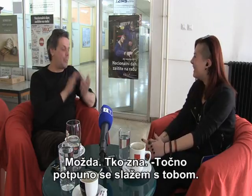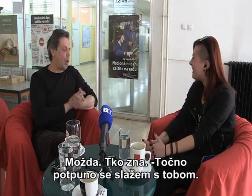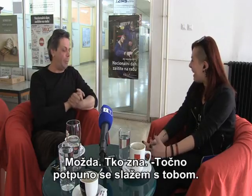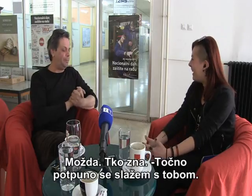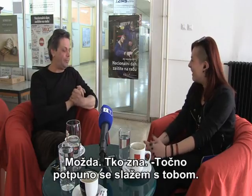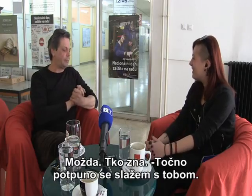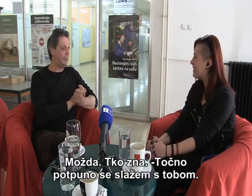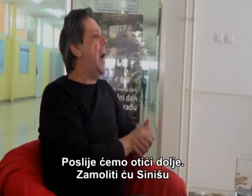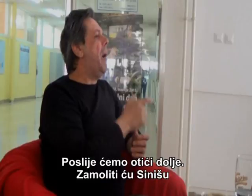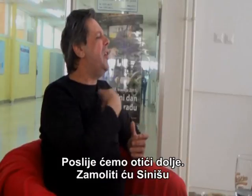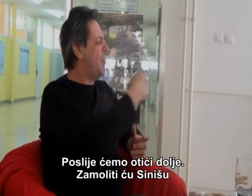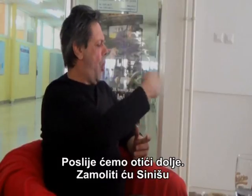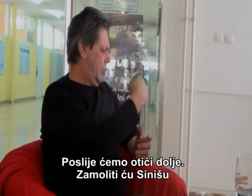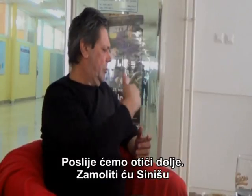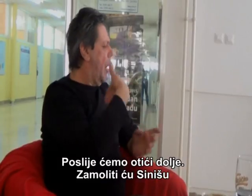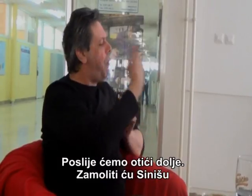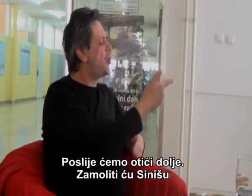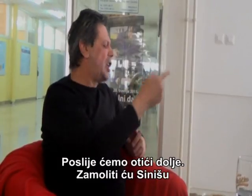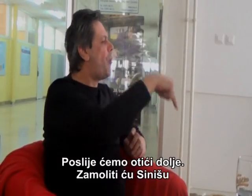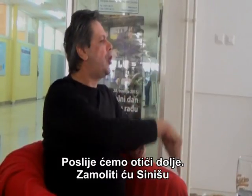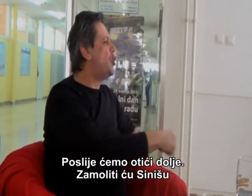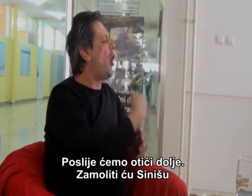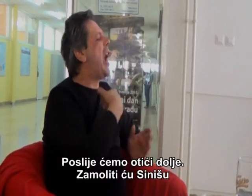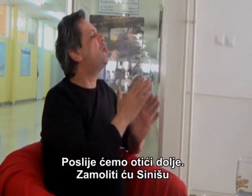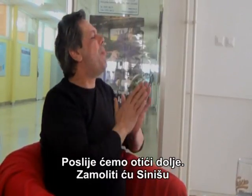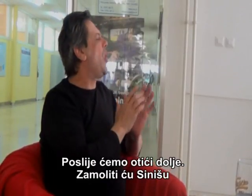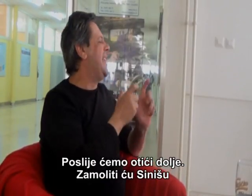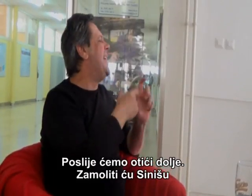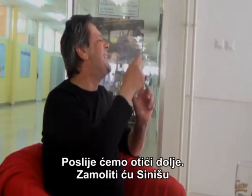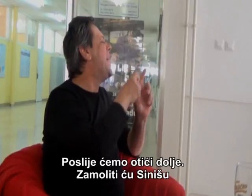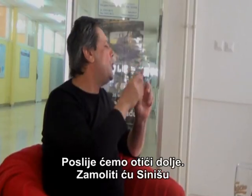tobom. Mi ćemo, poslije ćemo otići dole, ja ću zamoliti Sinišu